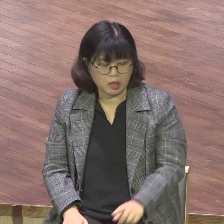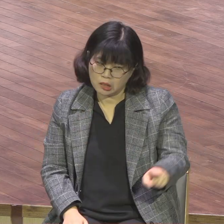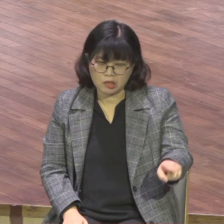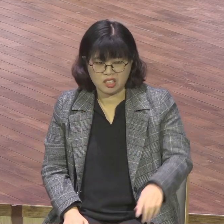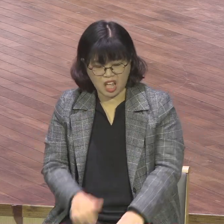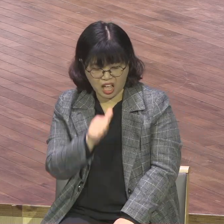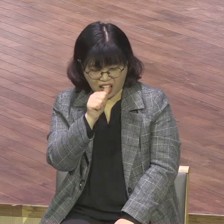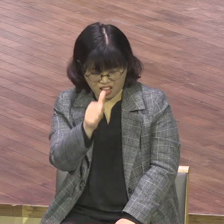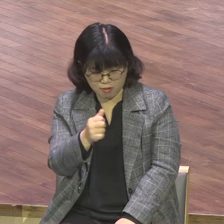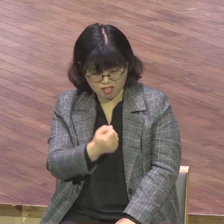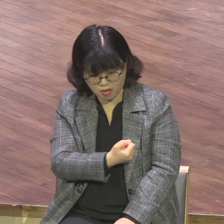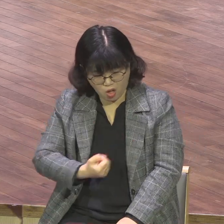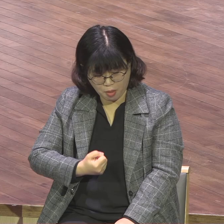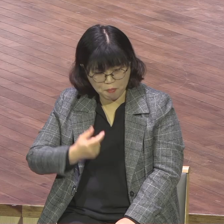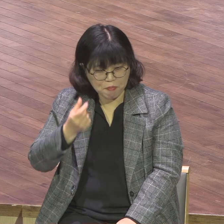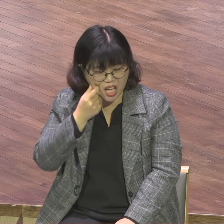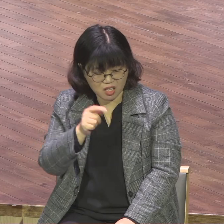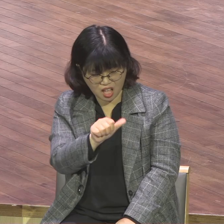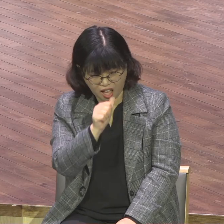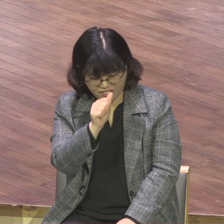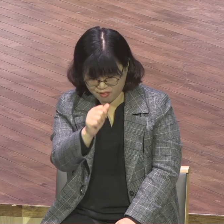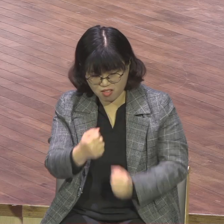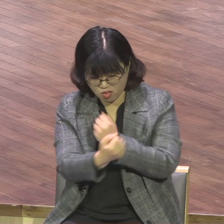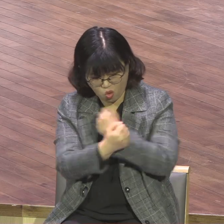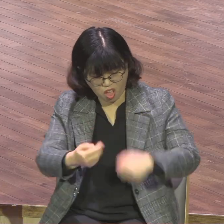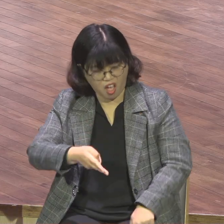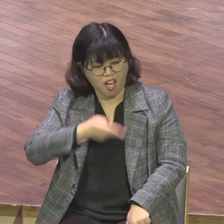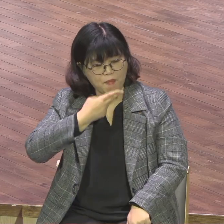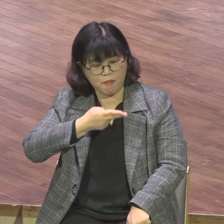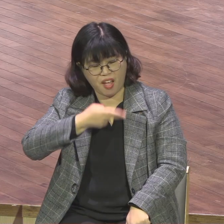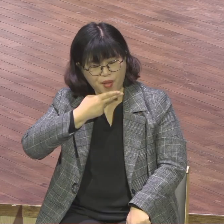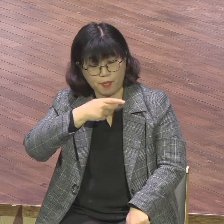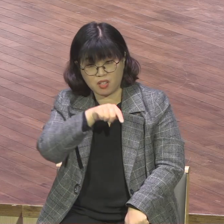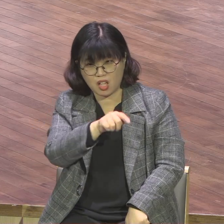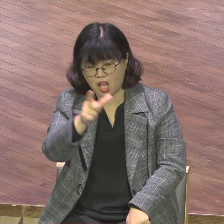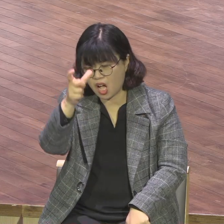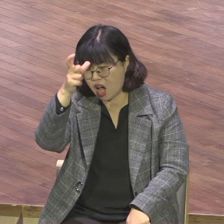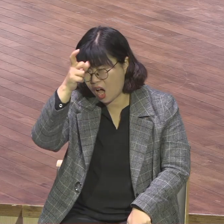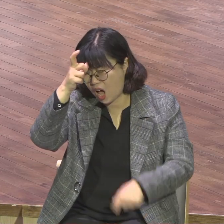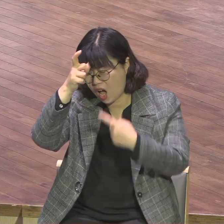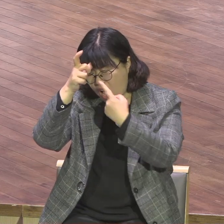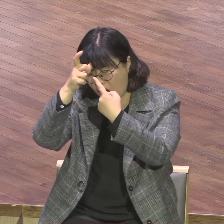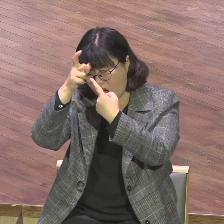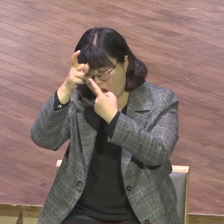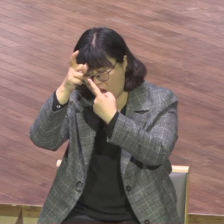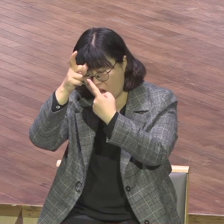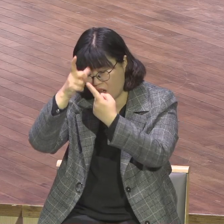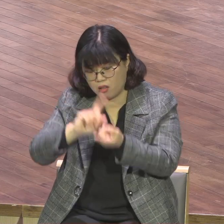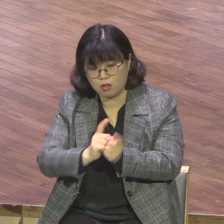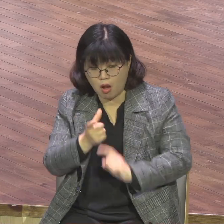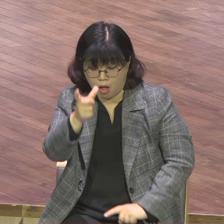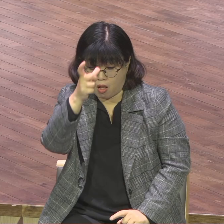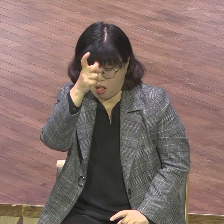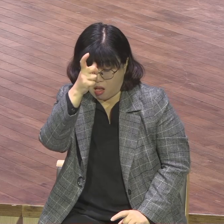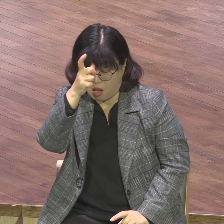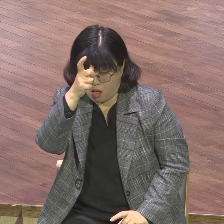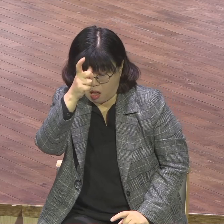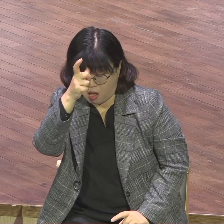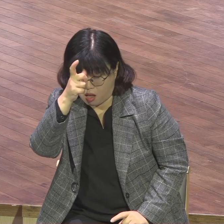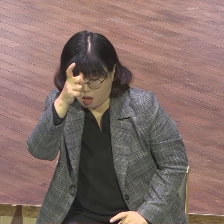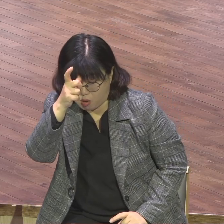가정에서 이 트러블 일으키는 사람을 보면요, 고집이 엄청 세고 자기 주장이 세고